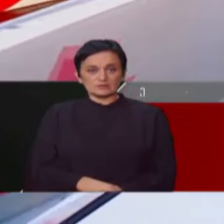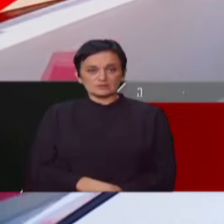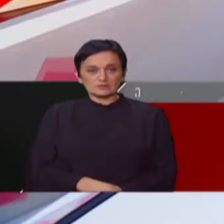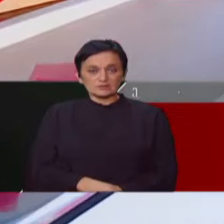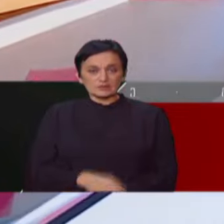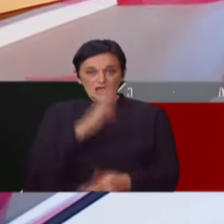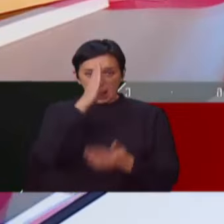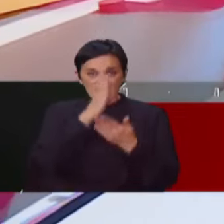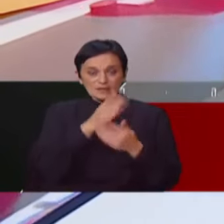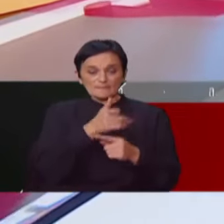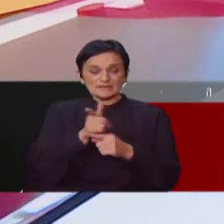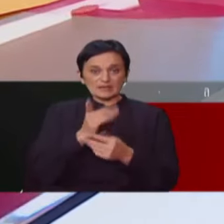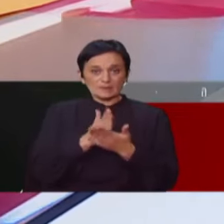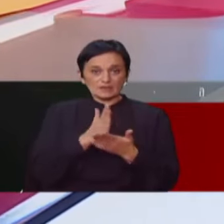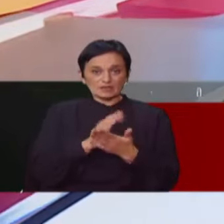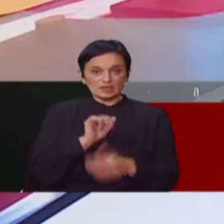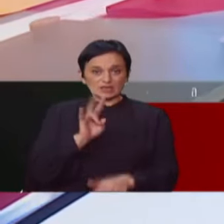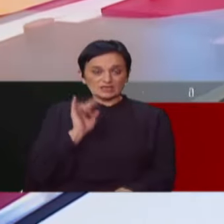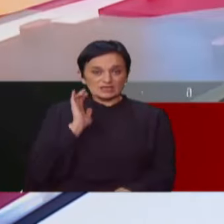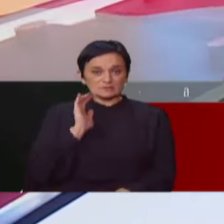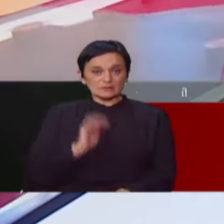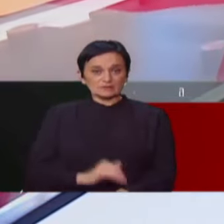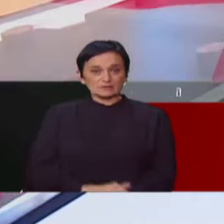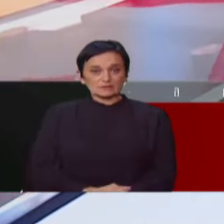ანა პირდაპირ ეთერში ხარ, გისმენთ.